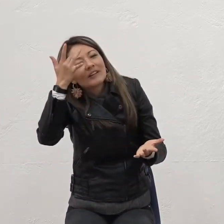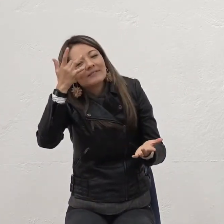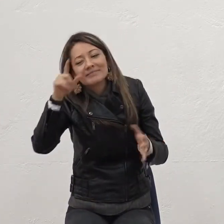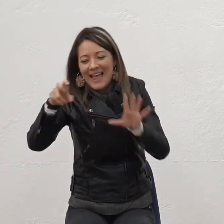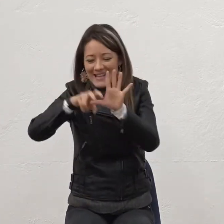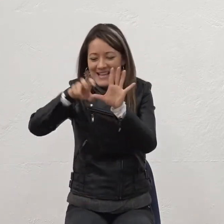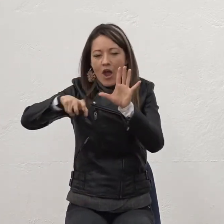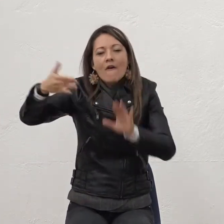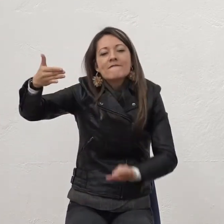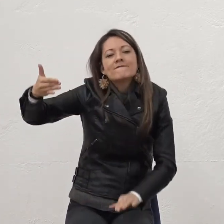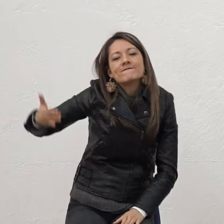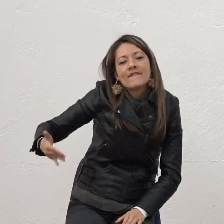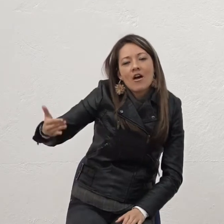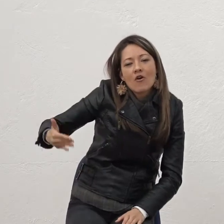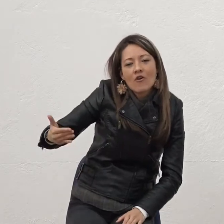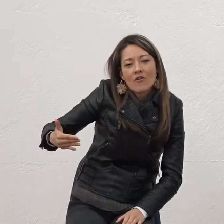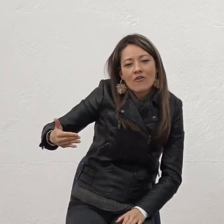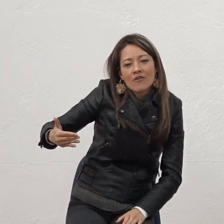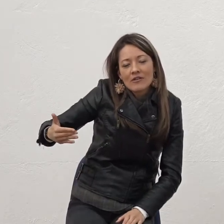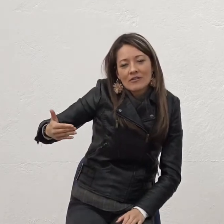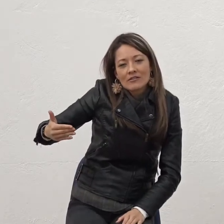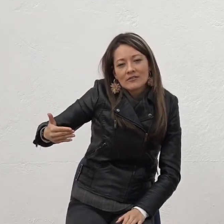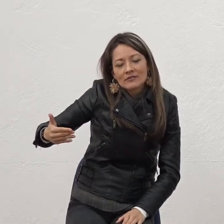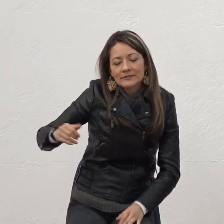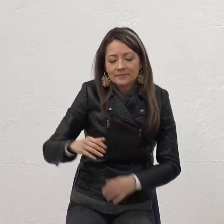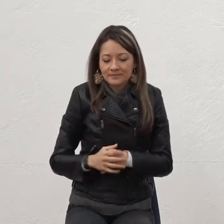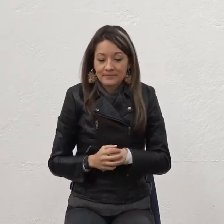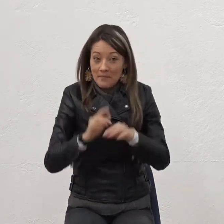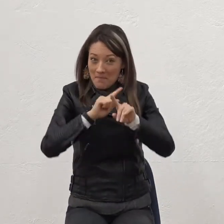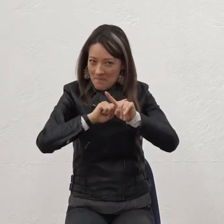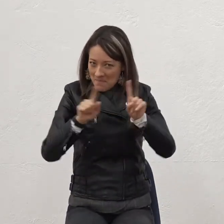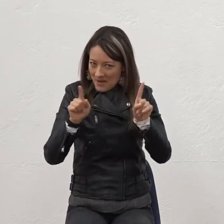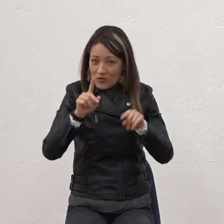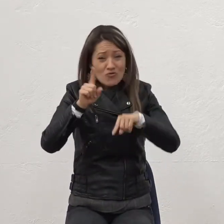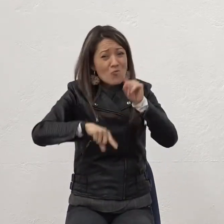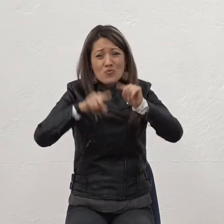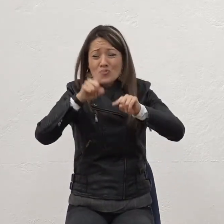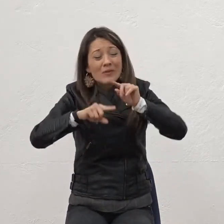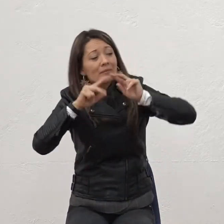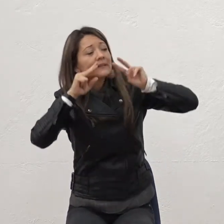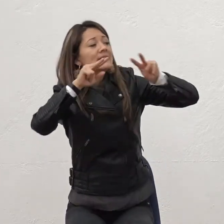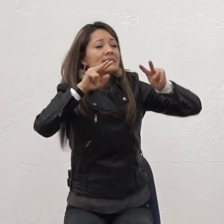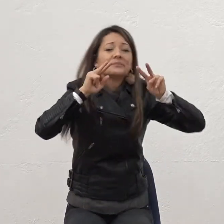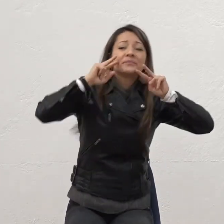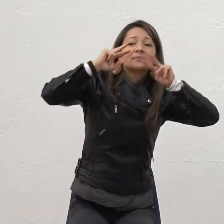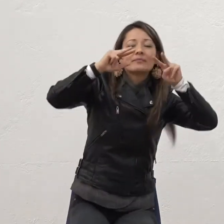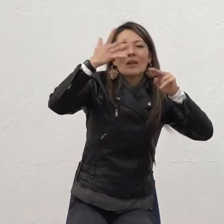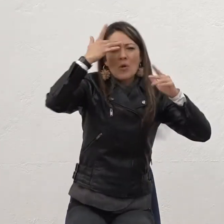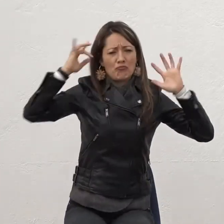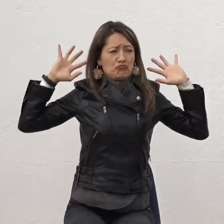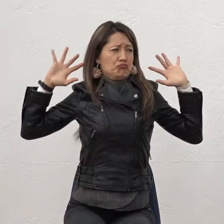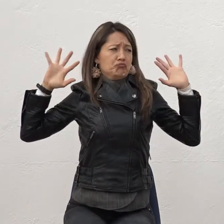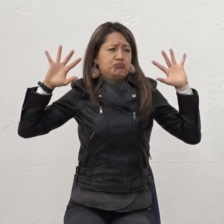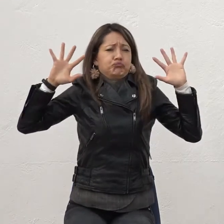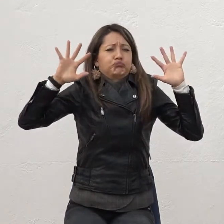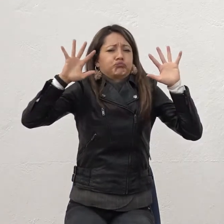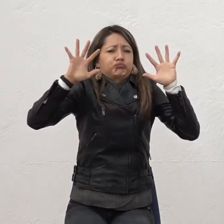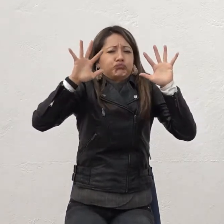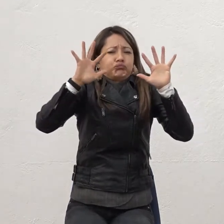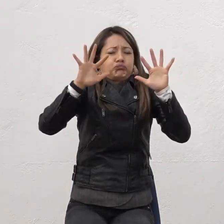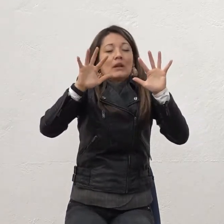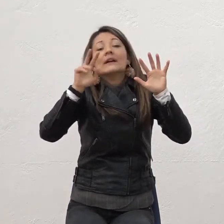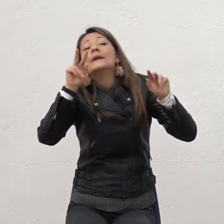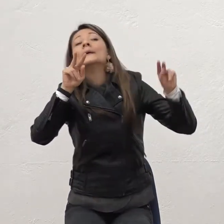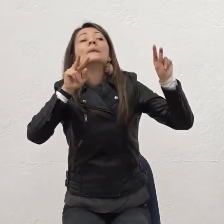hombre pequeño, dice la palabra, ¿cierto? Dice, pero no podía a causa de la multitud, pues